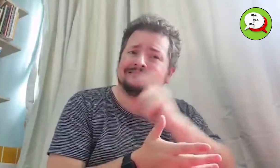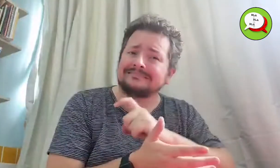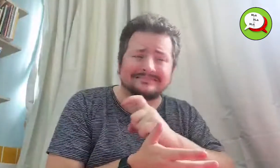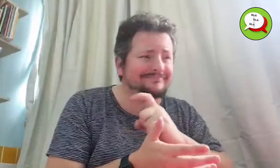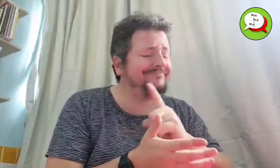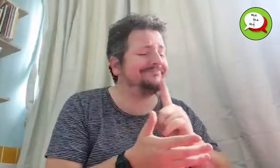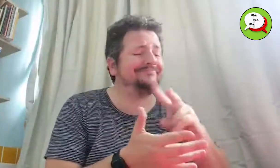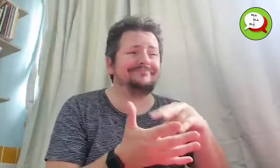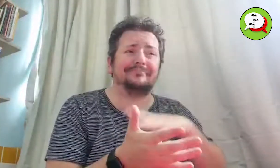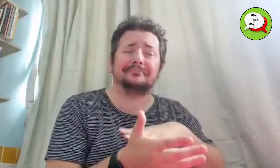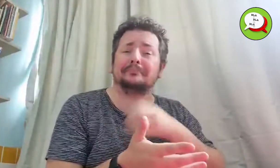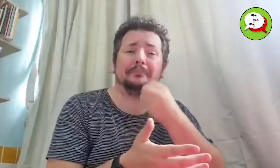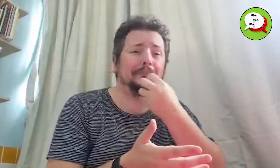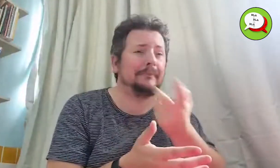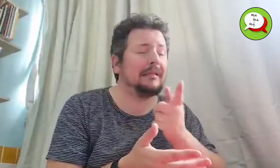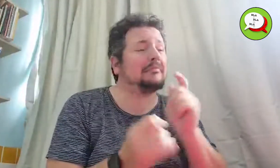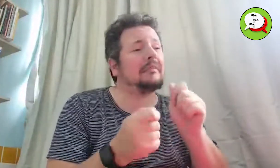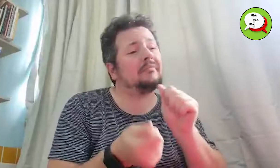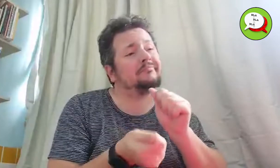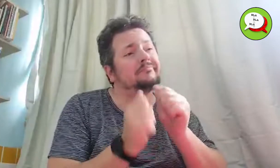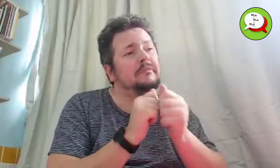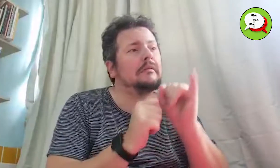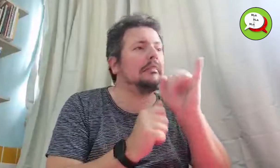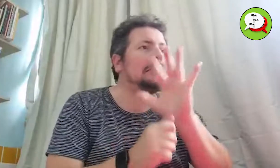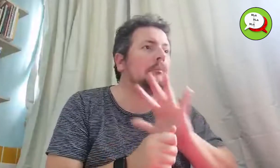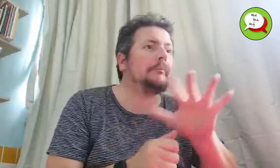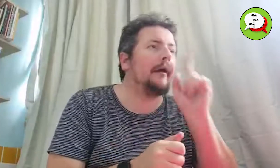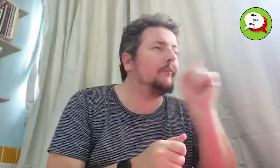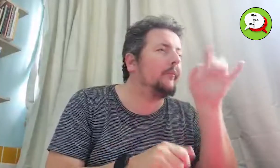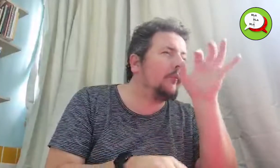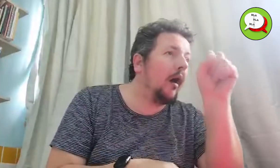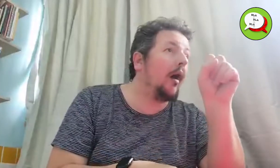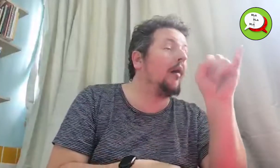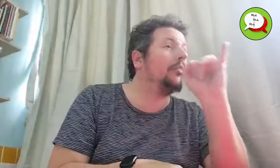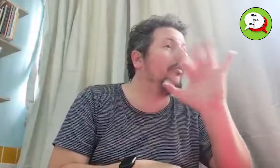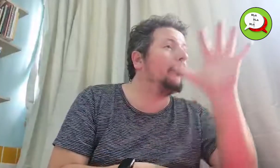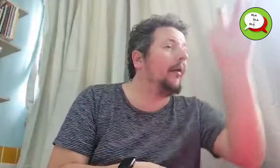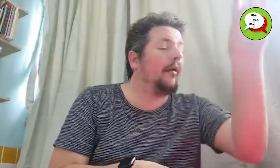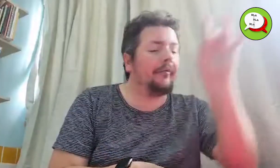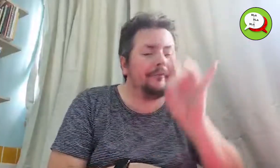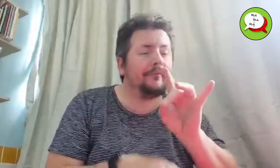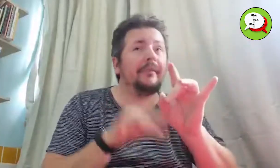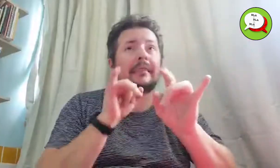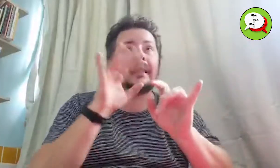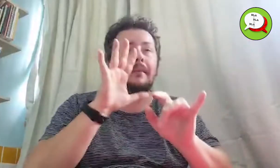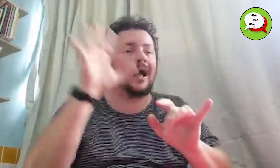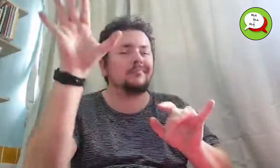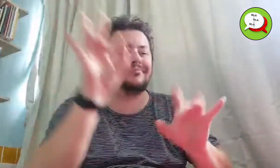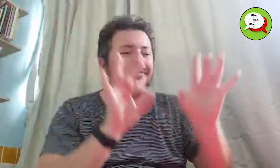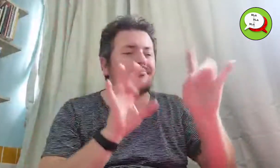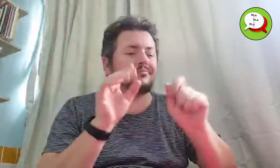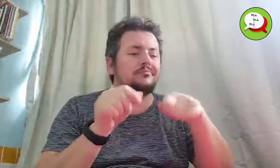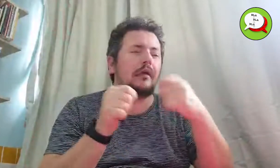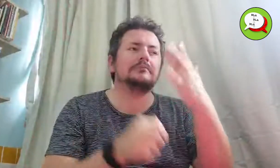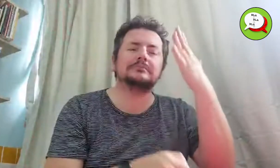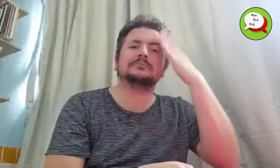bem. Então, o professor vai precisar adaptar essa atividade em vez da escrita com o uso de imagens, com o uso